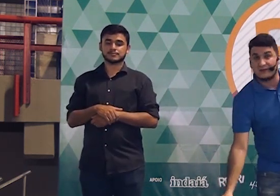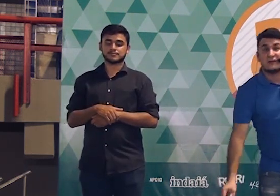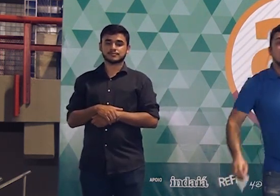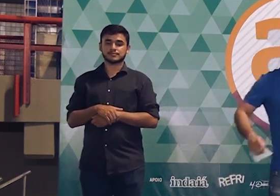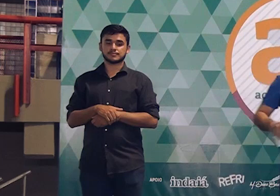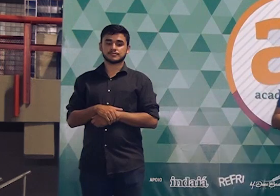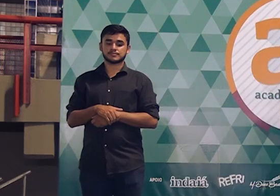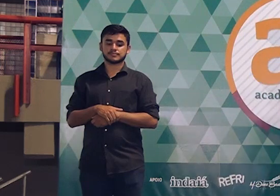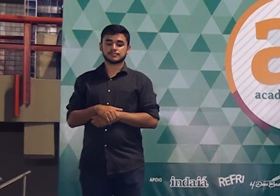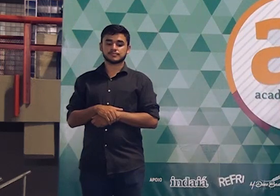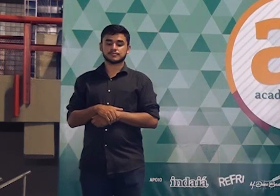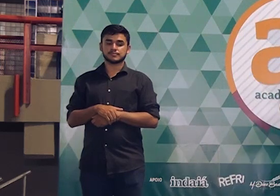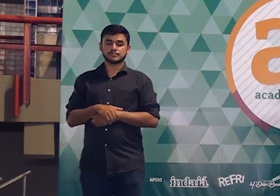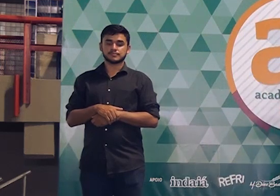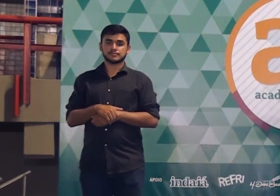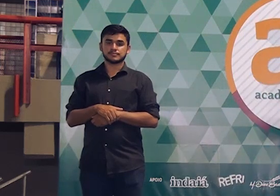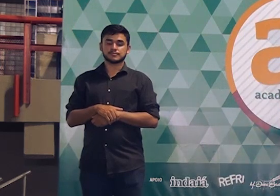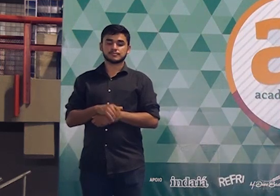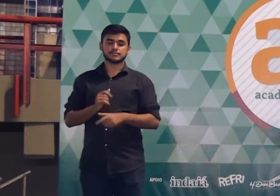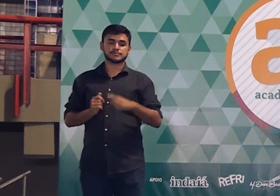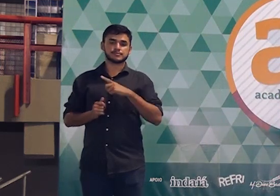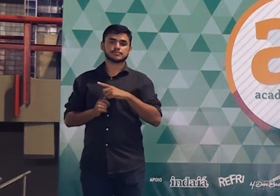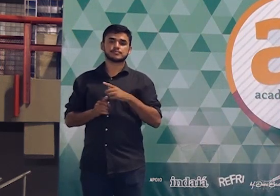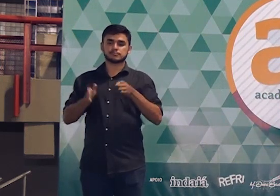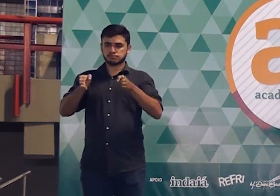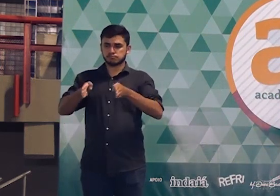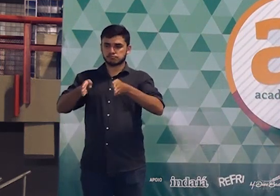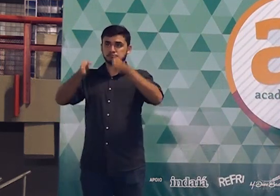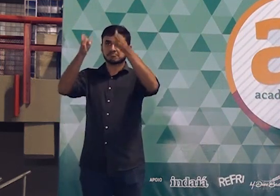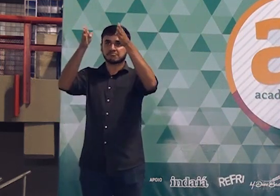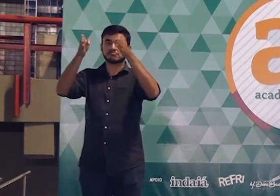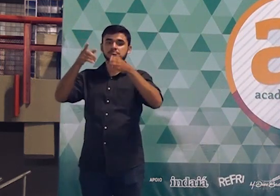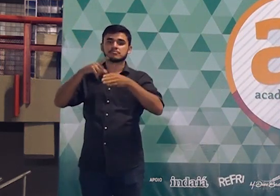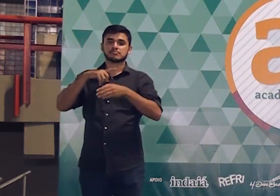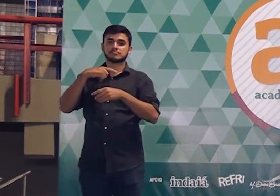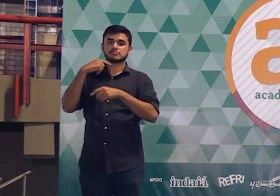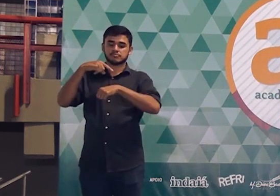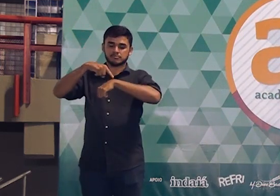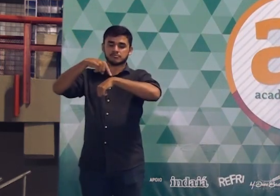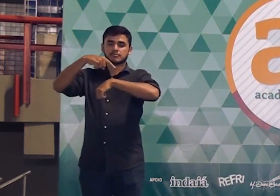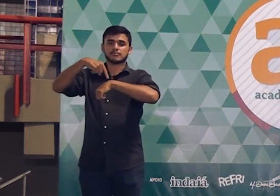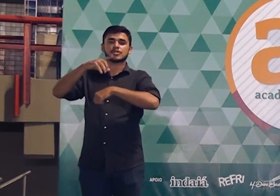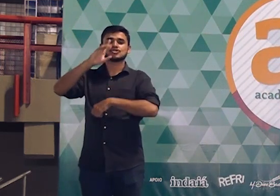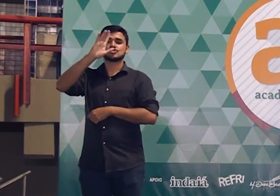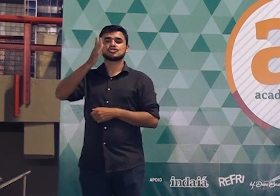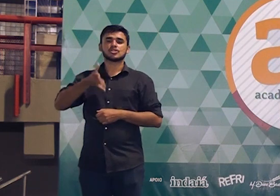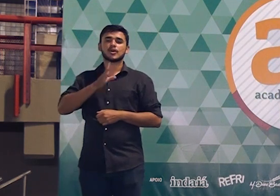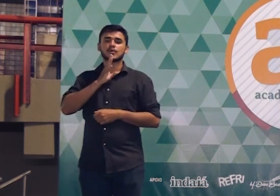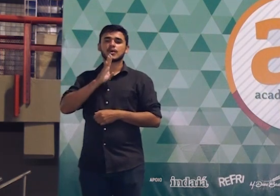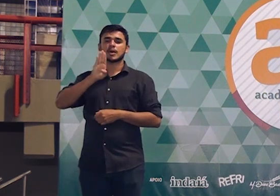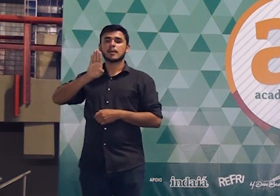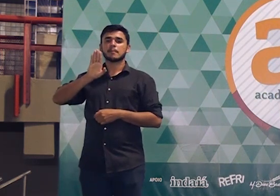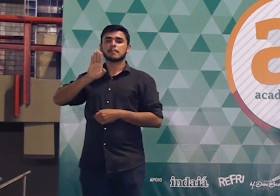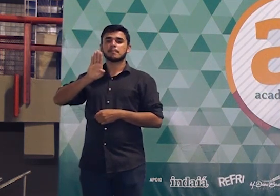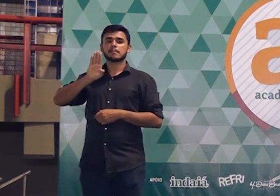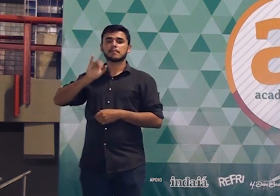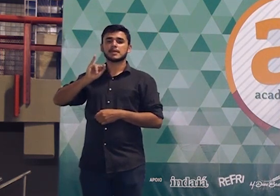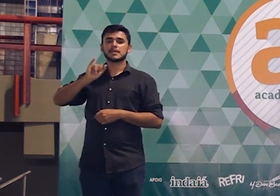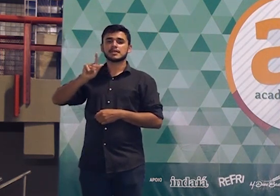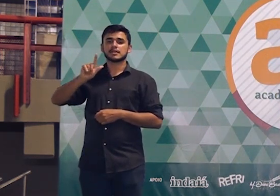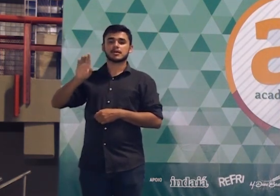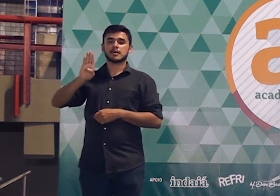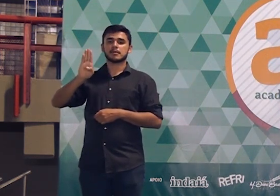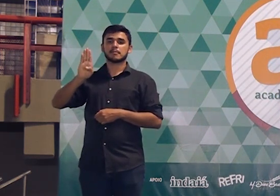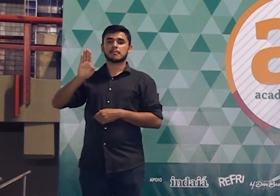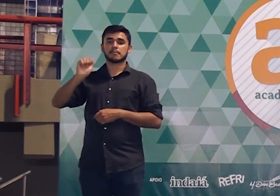você pensa numa torre como aquela, vocês já viram o Big Ben? Lá em Londres, aquele